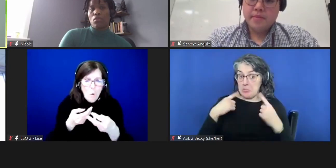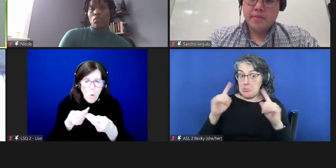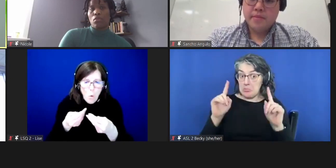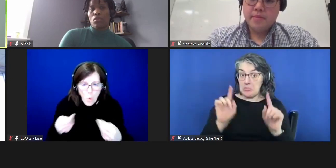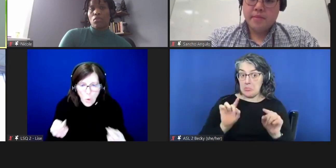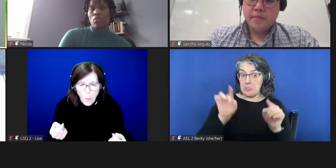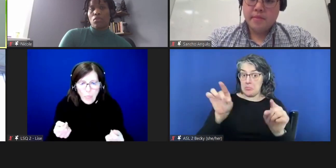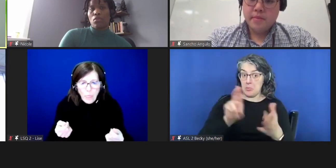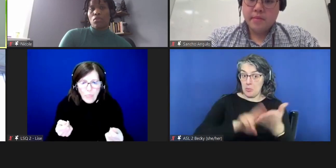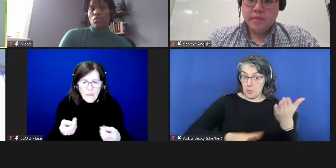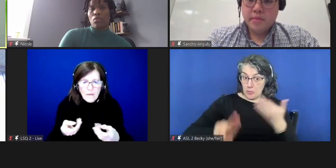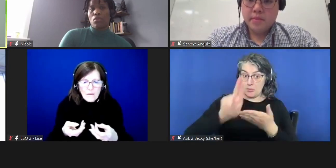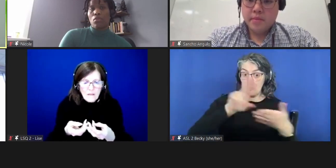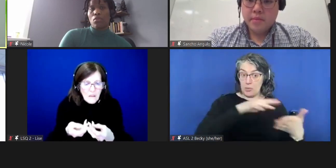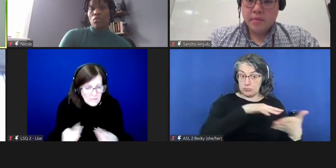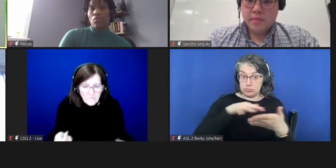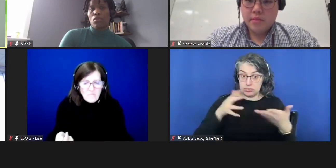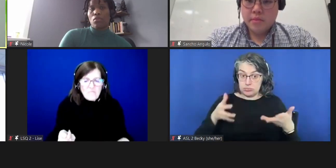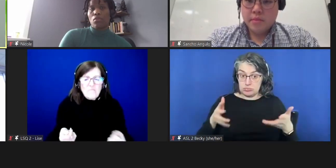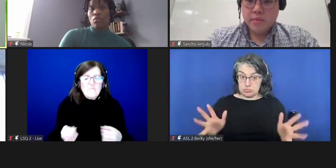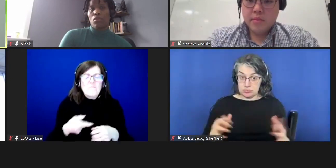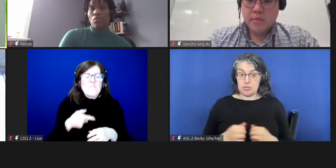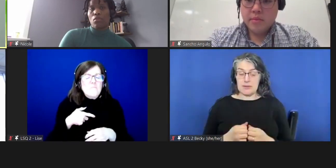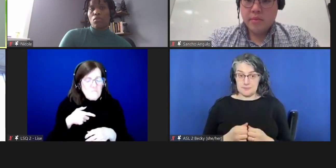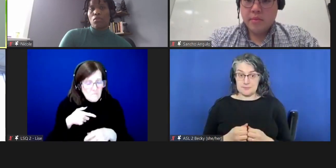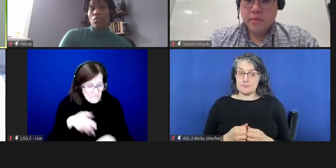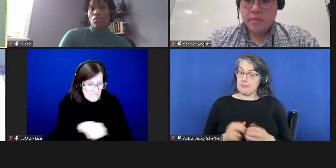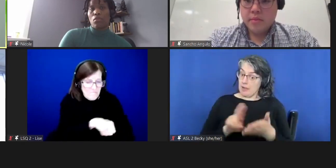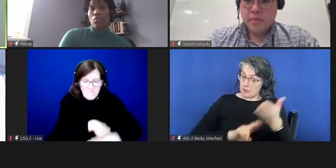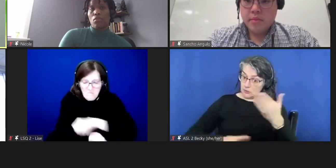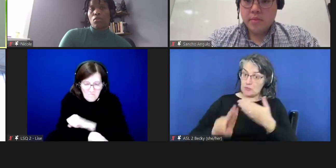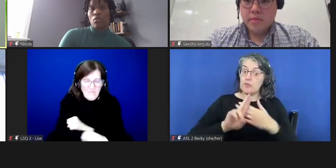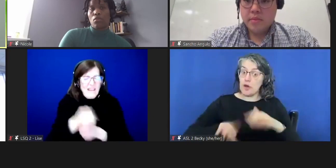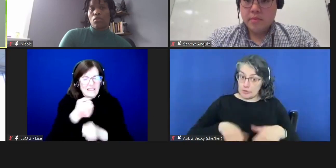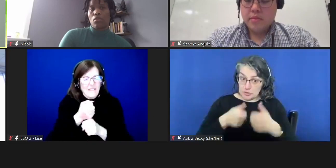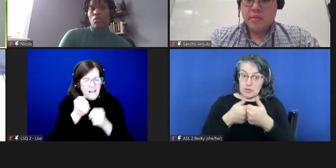Et je m'y suis mise, j'ai travaillé très dur, je suis à l'université.